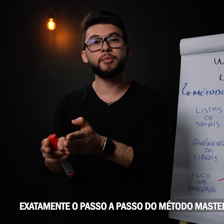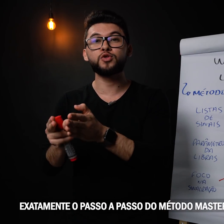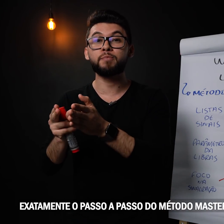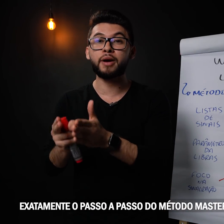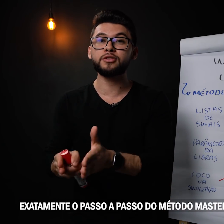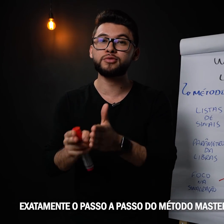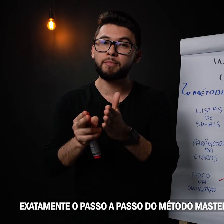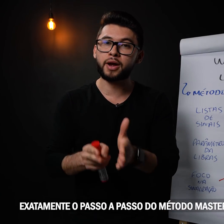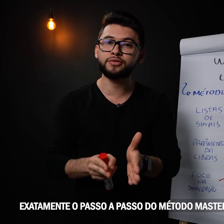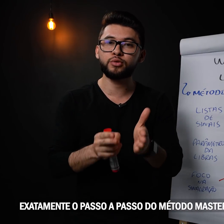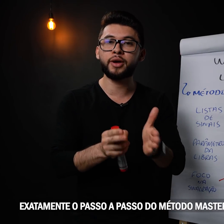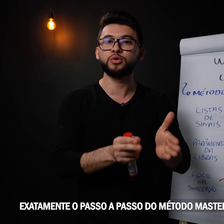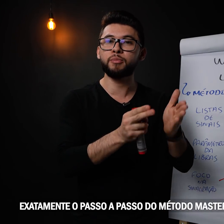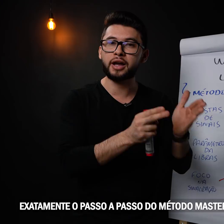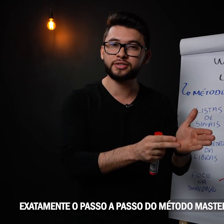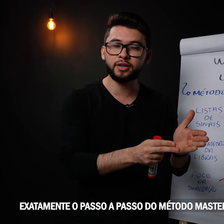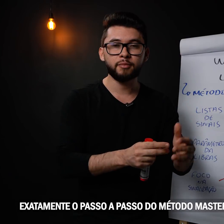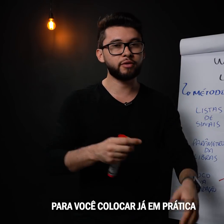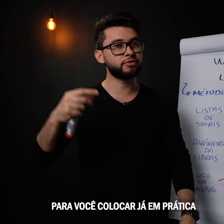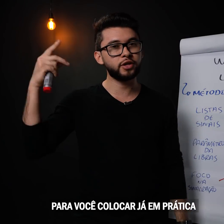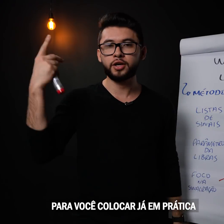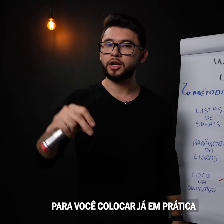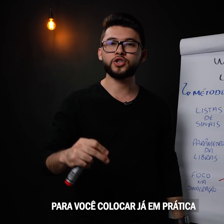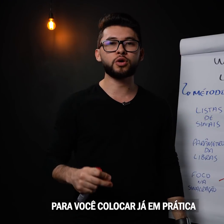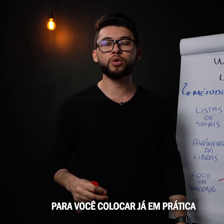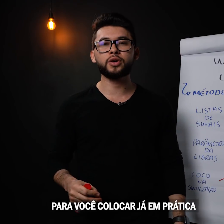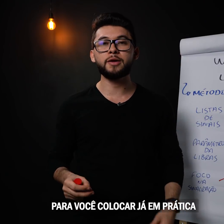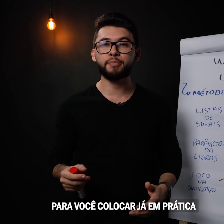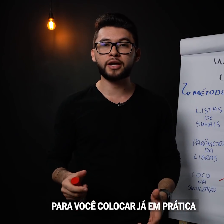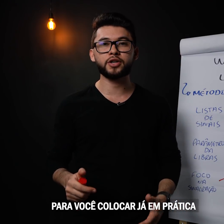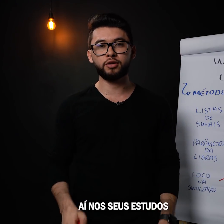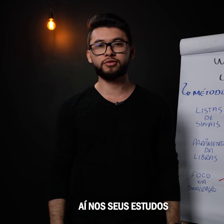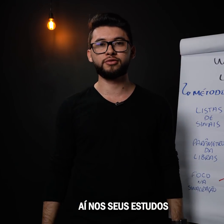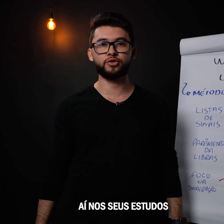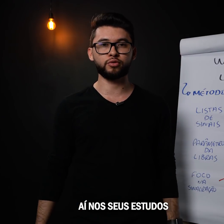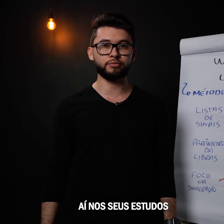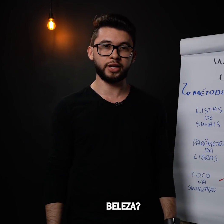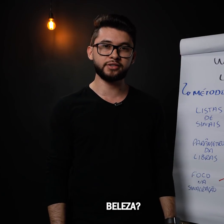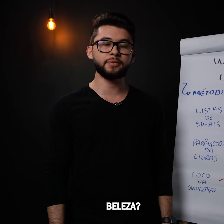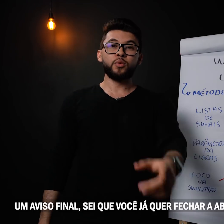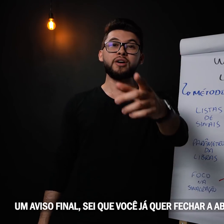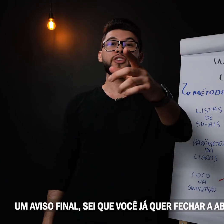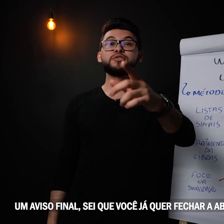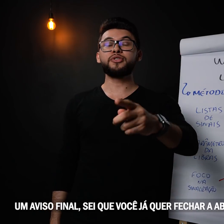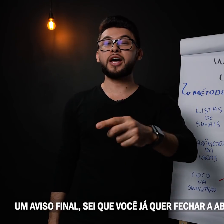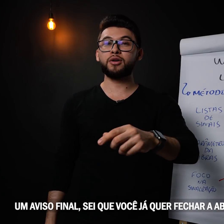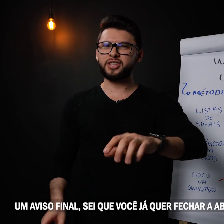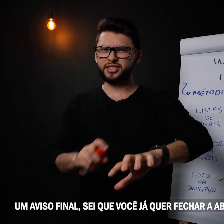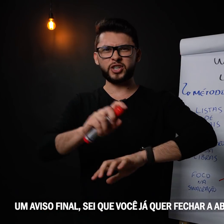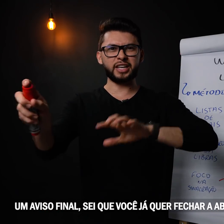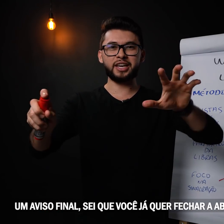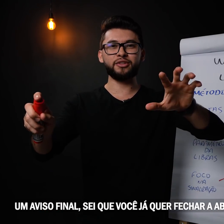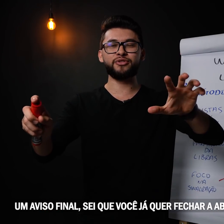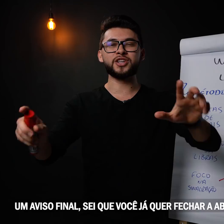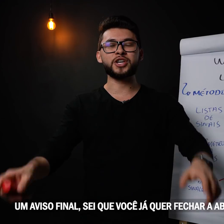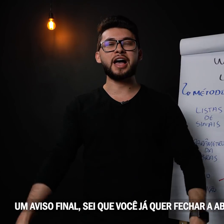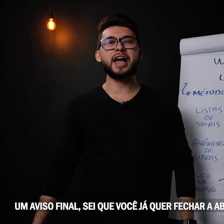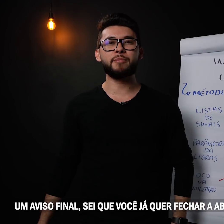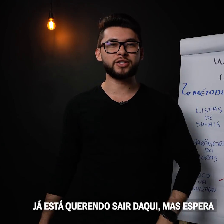exatamente o passo a passo do método Master para você já colocar em prática aí nos seus estudos, beleza? Um aviso final, sei que você já está querendo fechar a aba, já